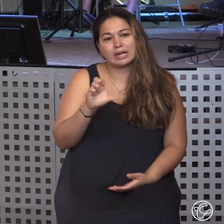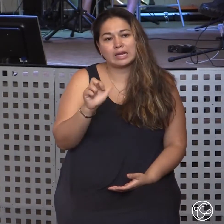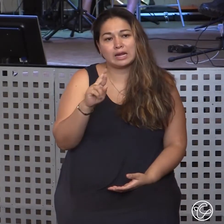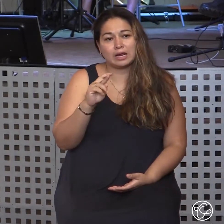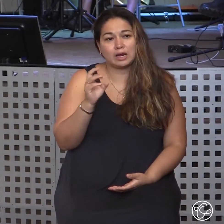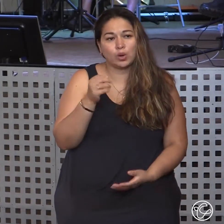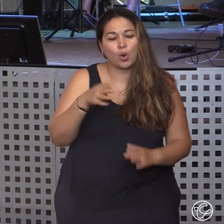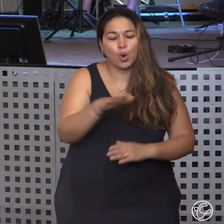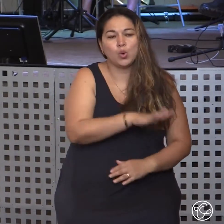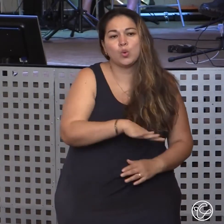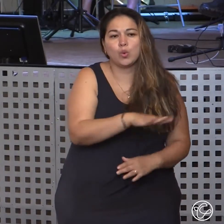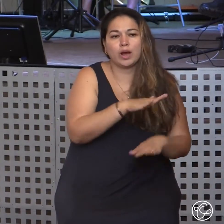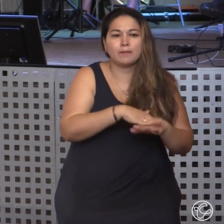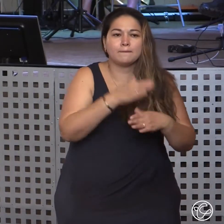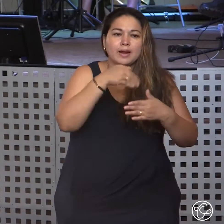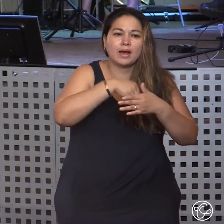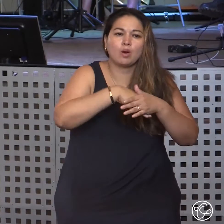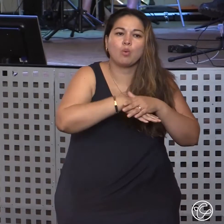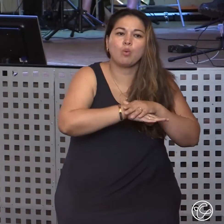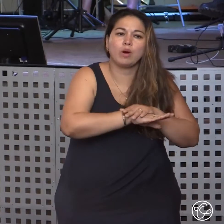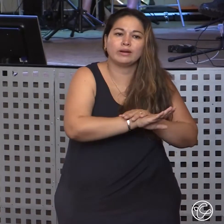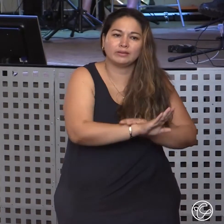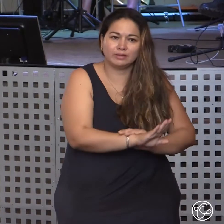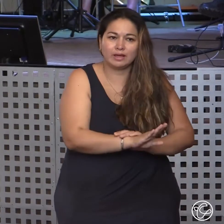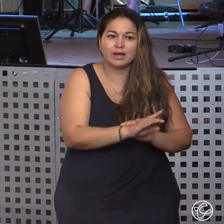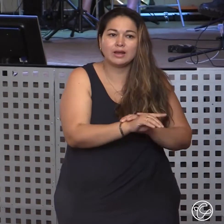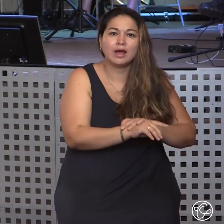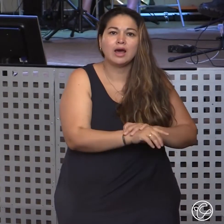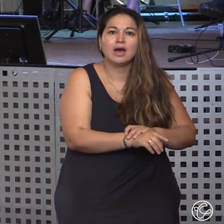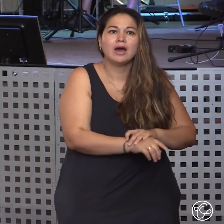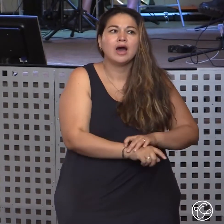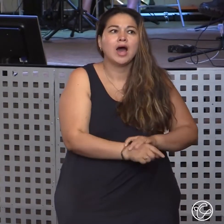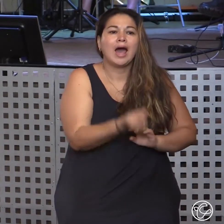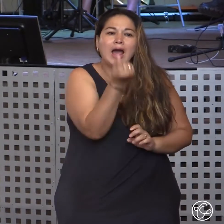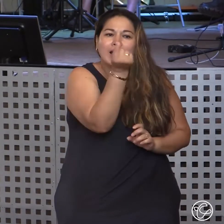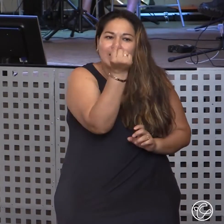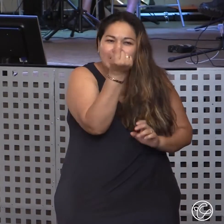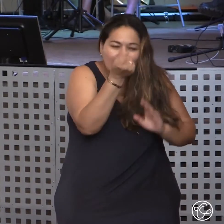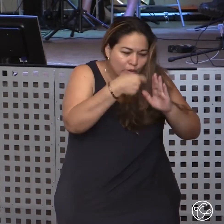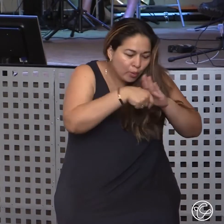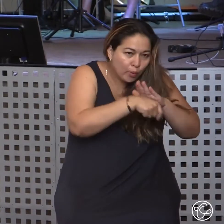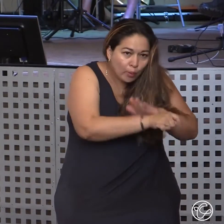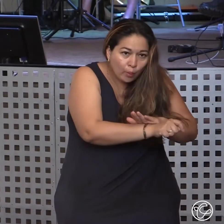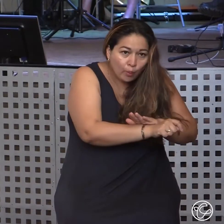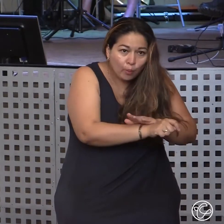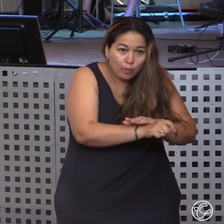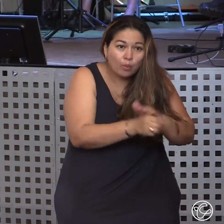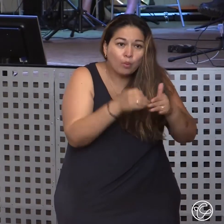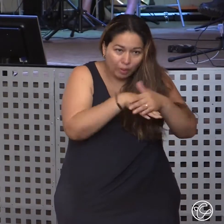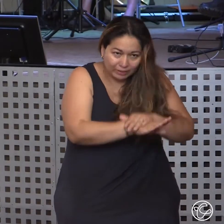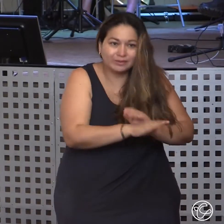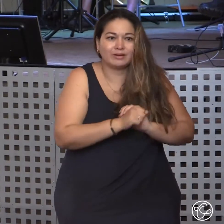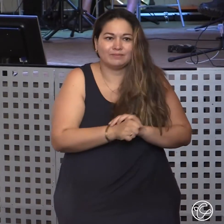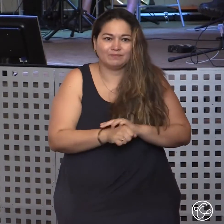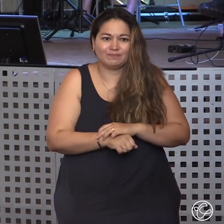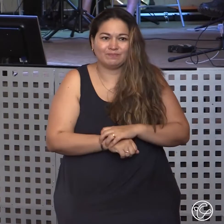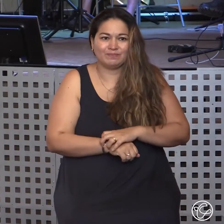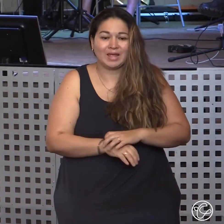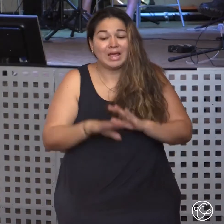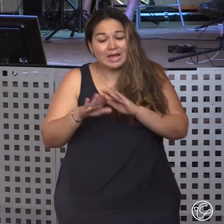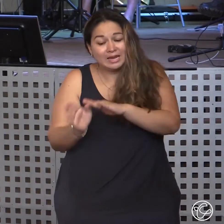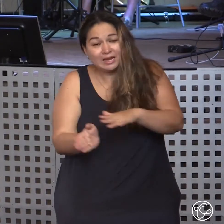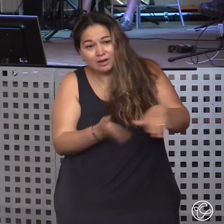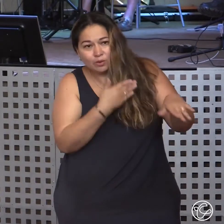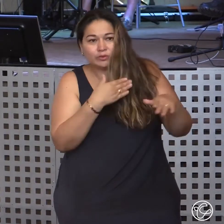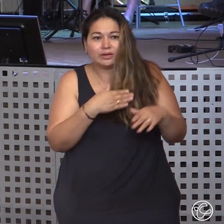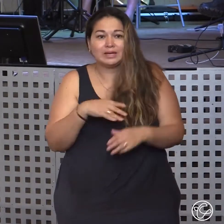alimento. Lagar es para guardar frutos, en este caso especialmente uva, es donde se guardan las uvas, se pisan las